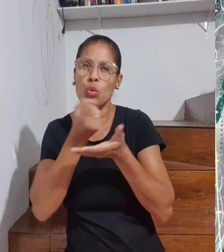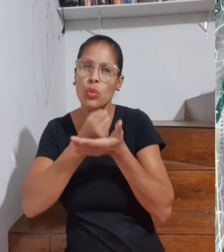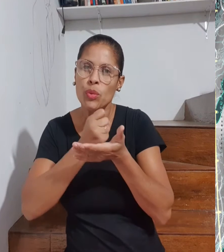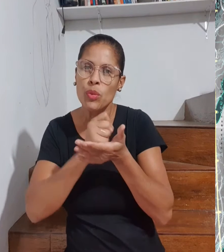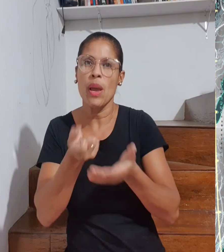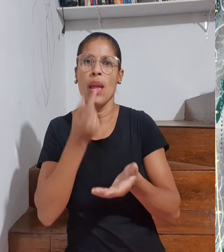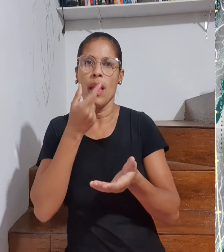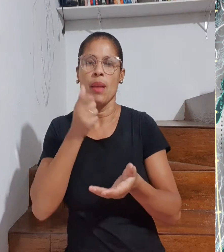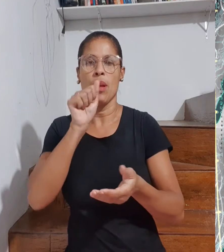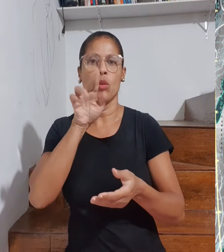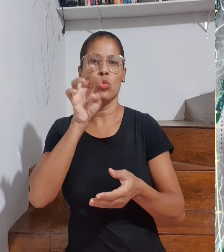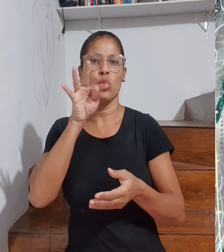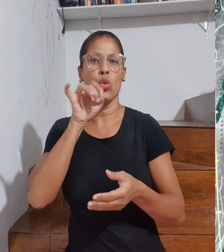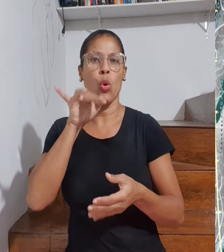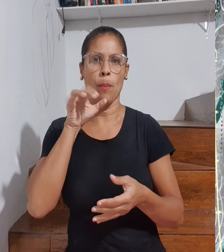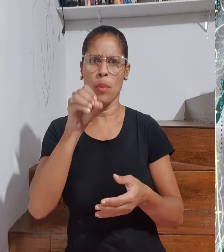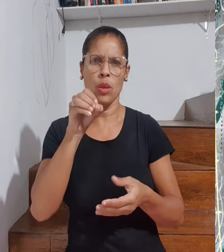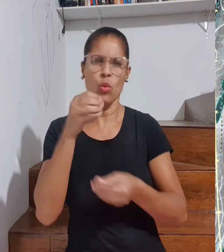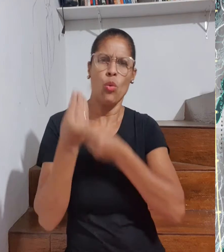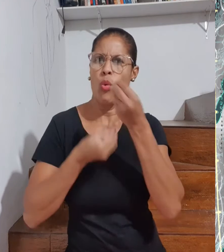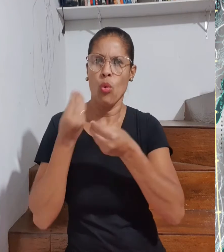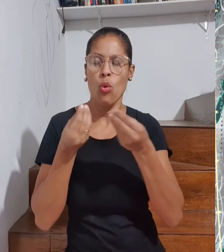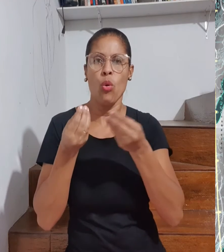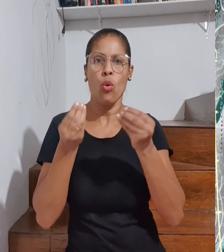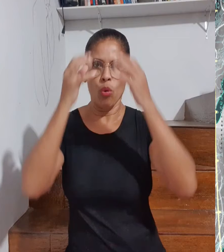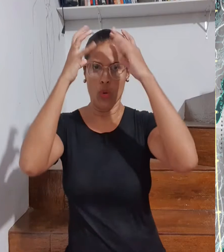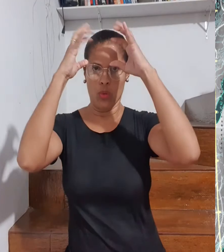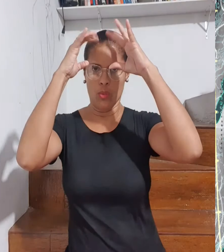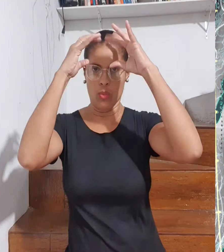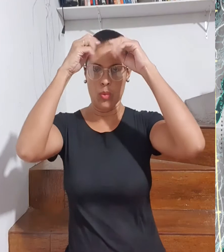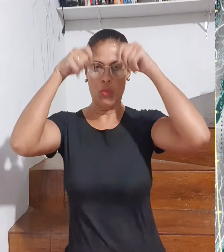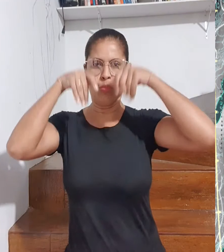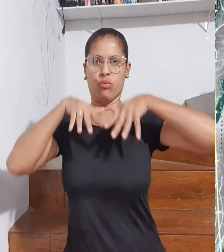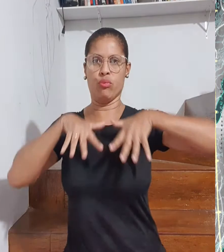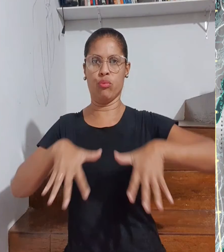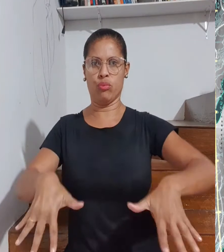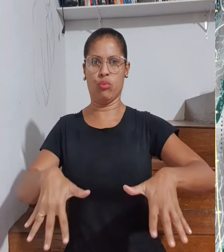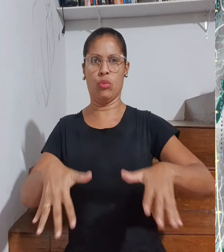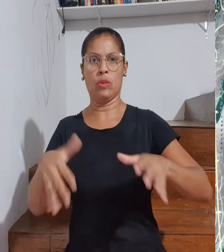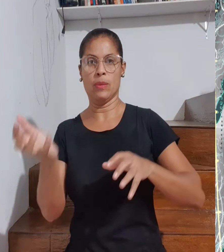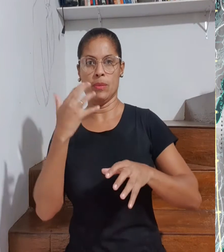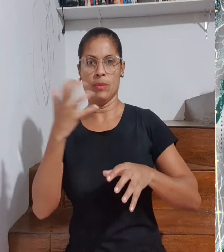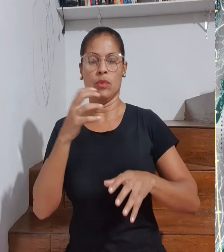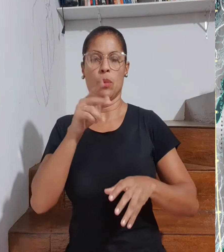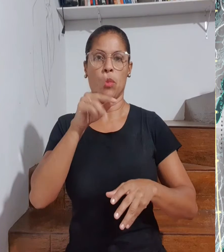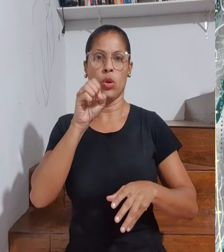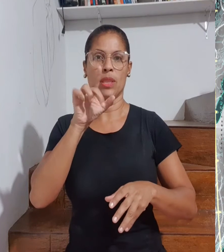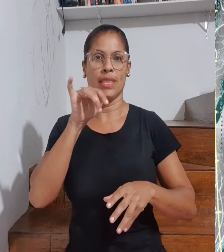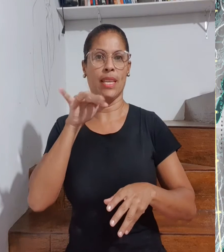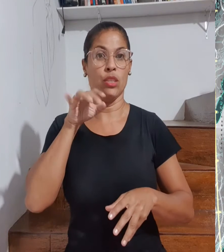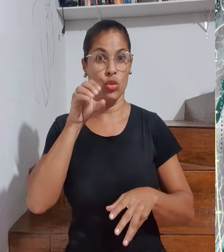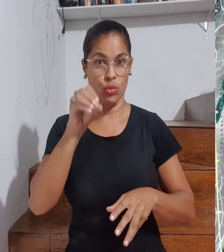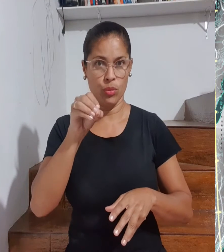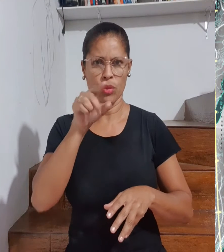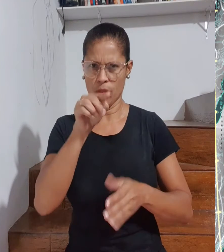autonômicas, mais especificamente sobre aquelas que interferem com a neurotransmissão colinérgica. Se você não assistiu